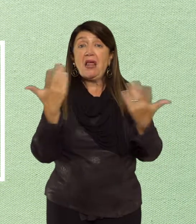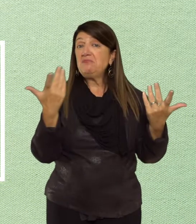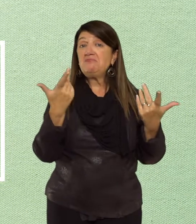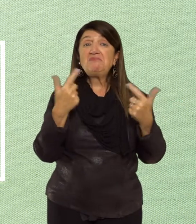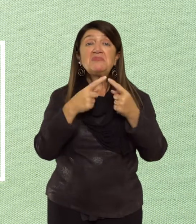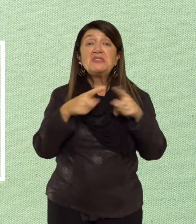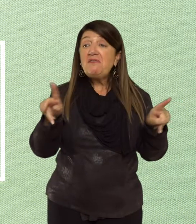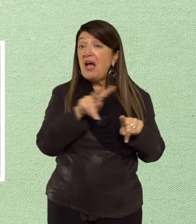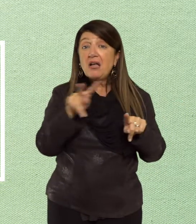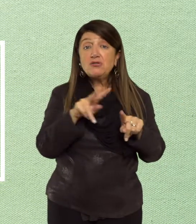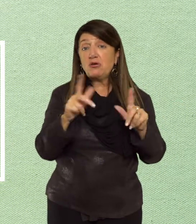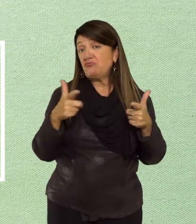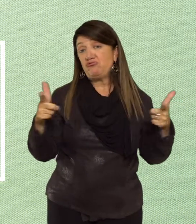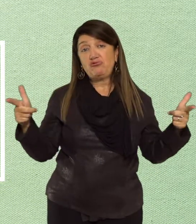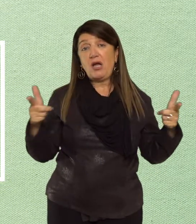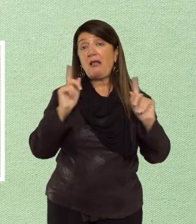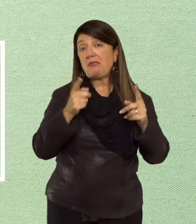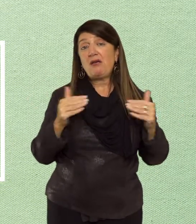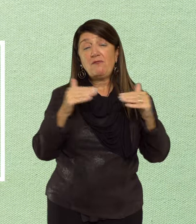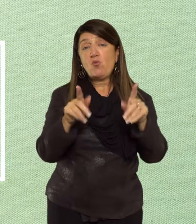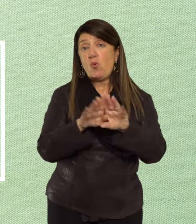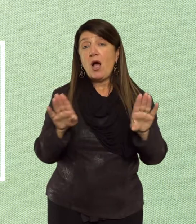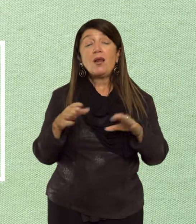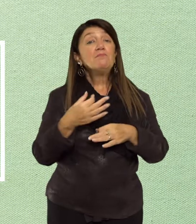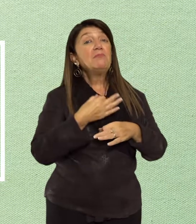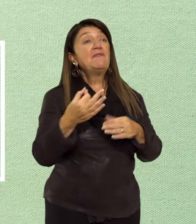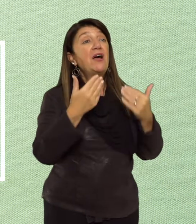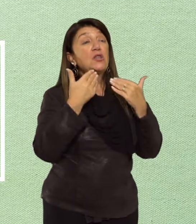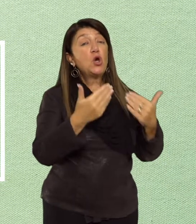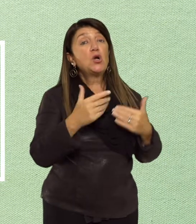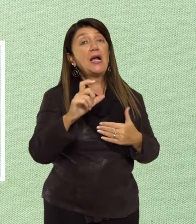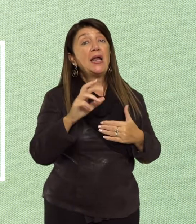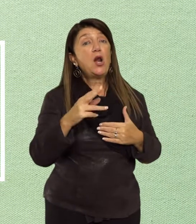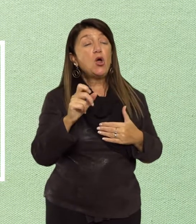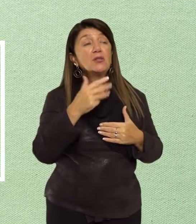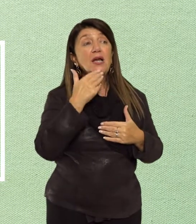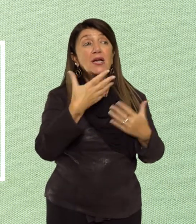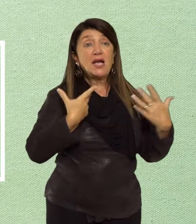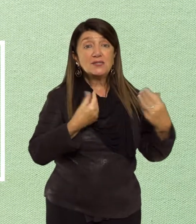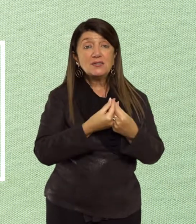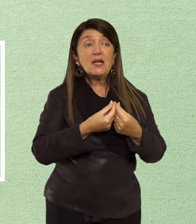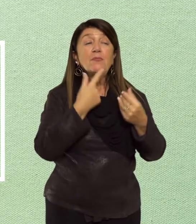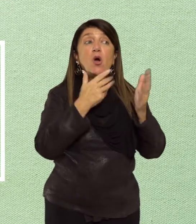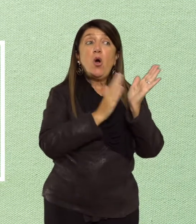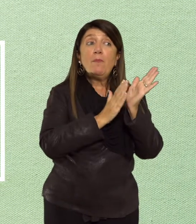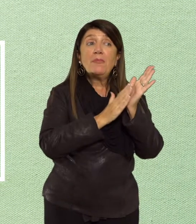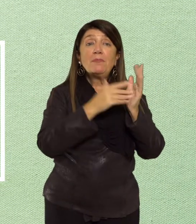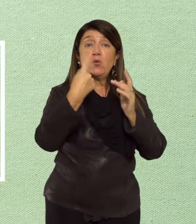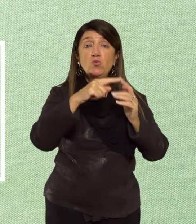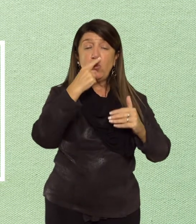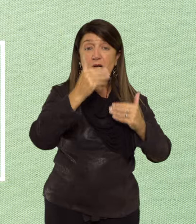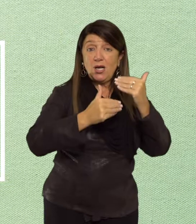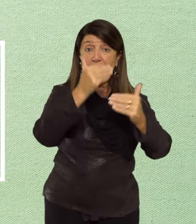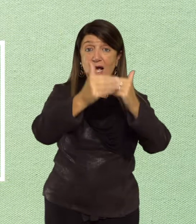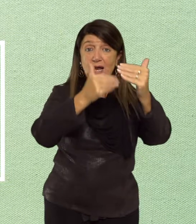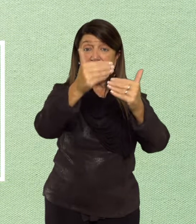distinzioni. Perfetto. Carlotta, ti ringraziamo tantissimo per essere stata con noi. Complimenti per la tua carriera, che è